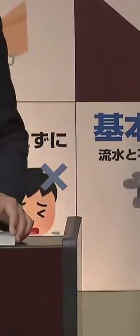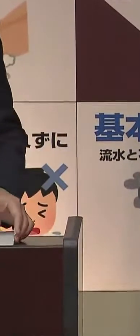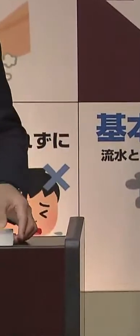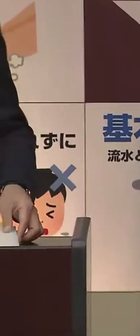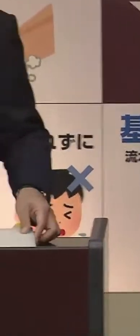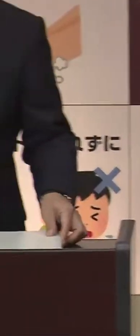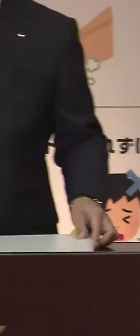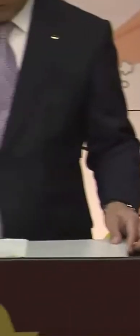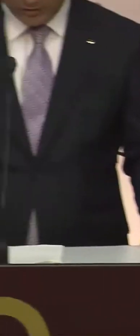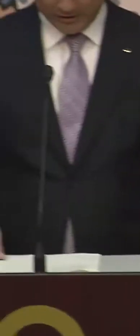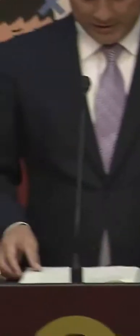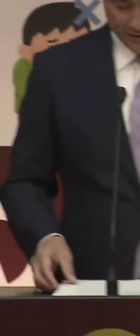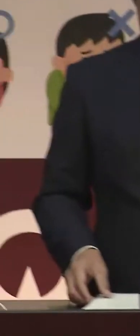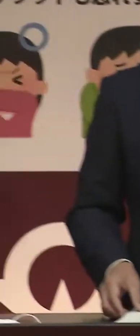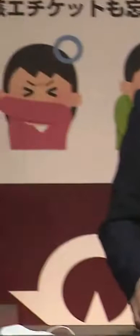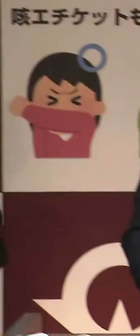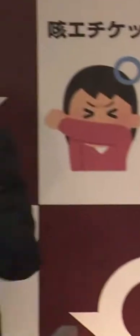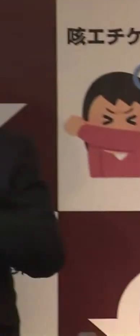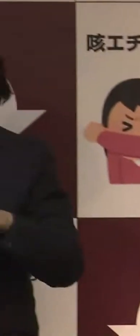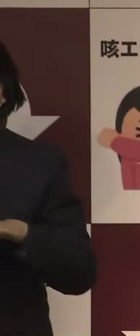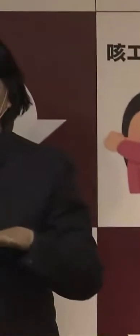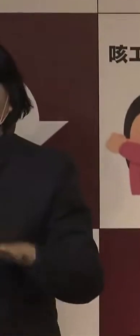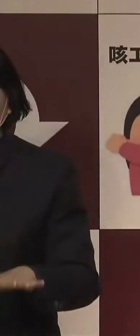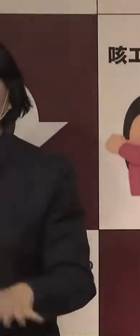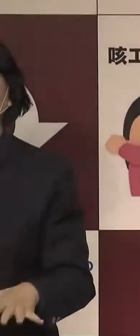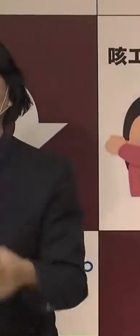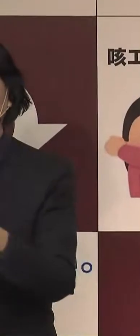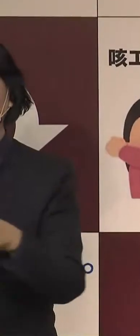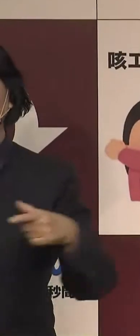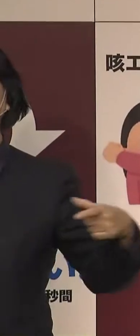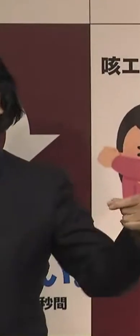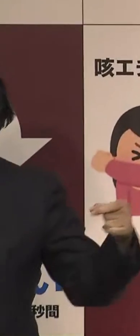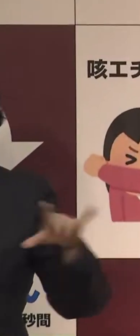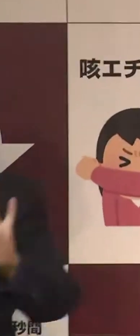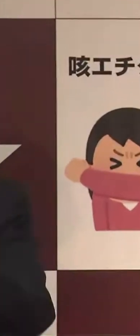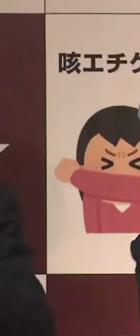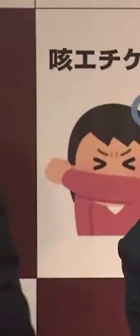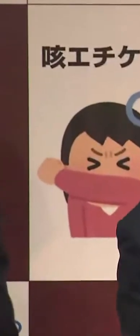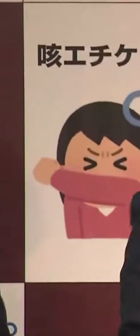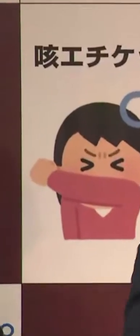そして終わりになりますけれども、現在、全国的にも感染拡大しつつあります。